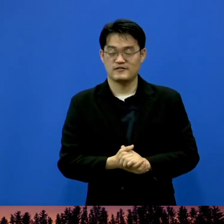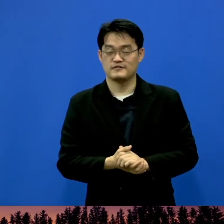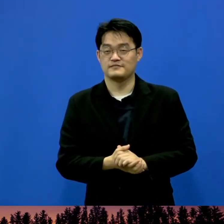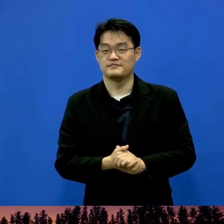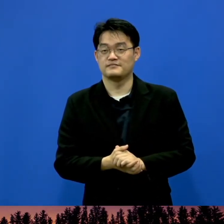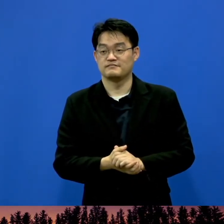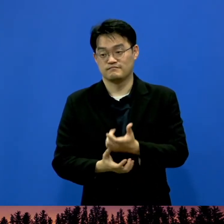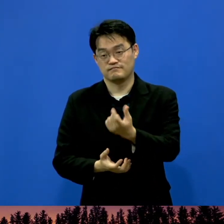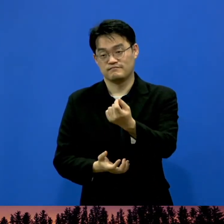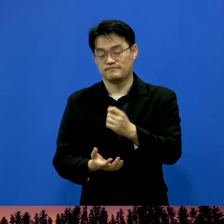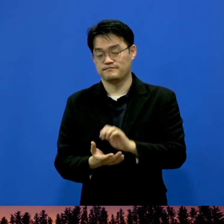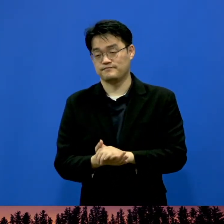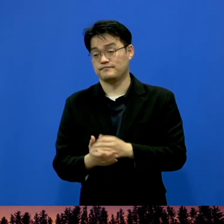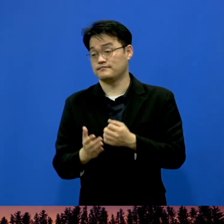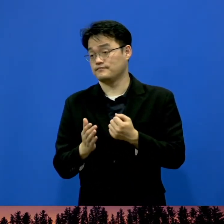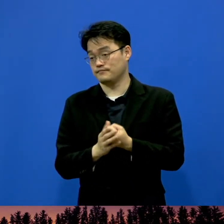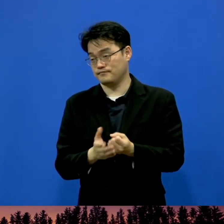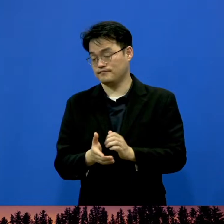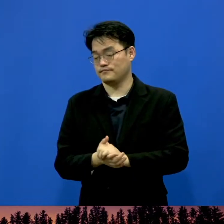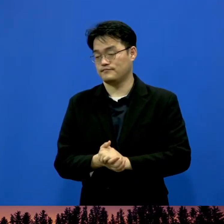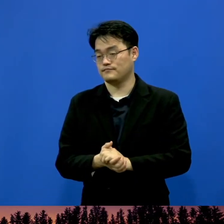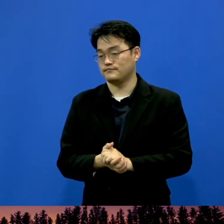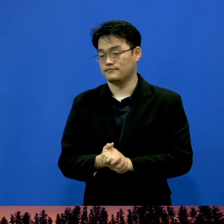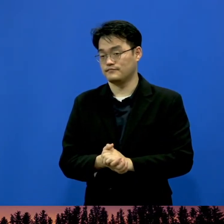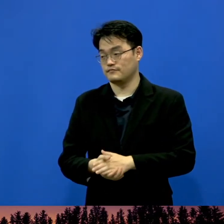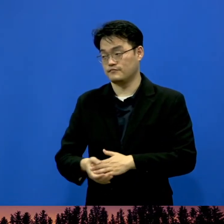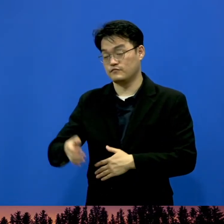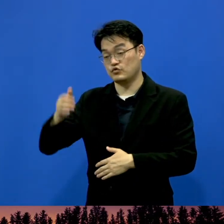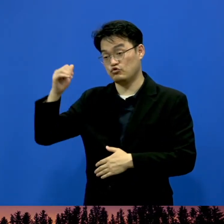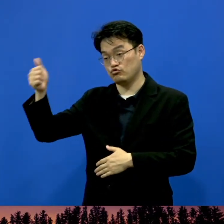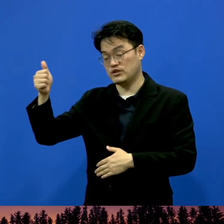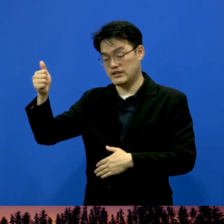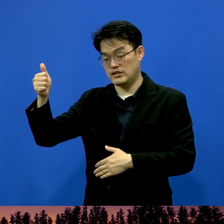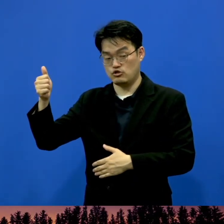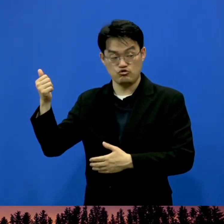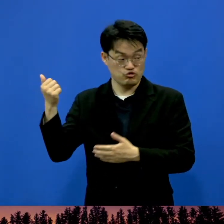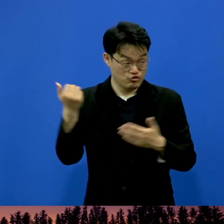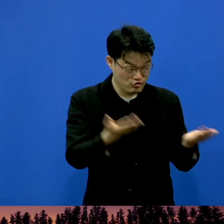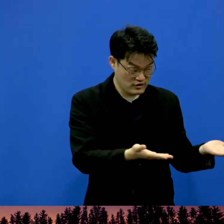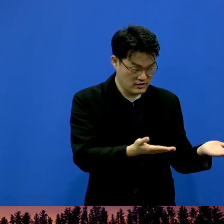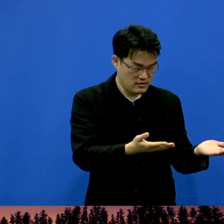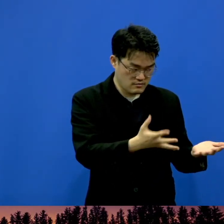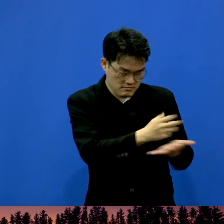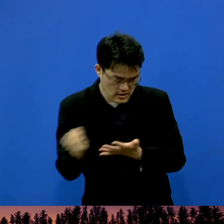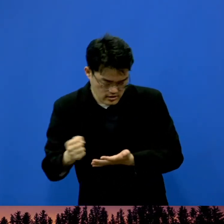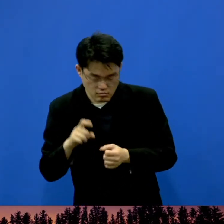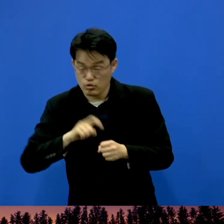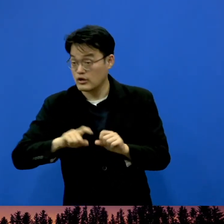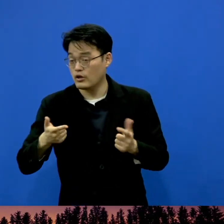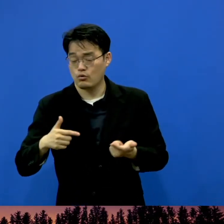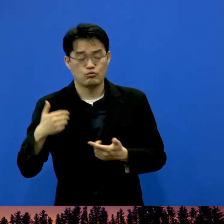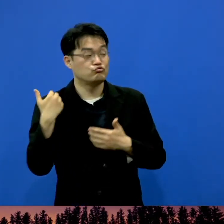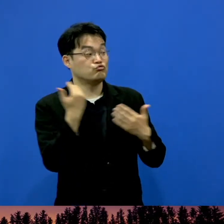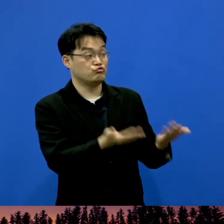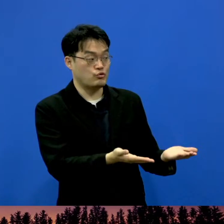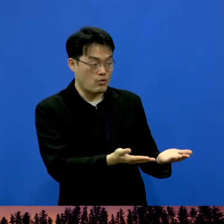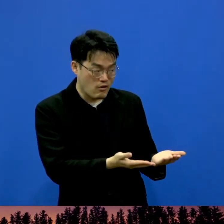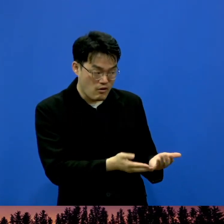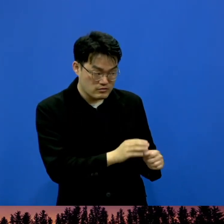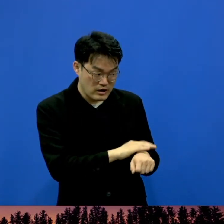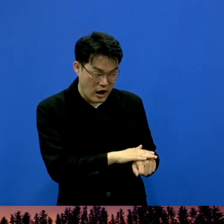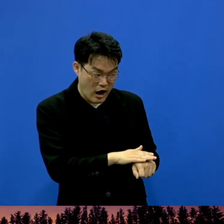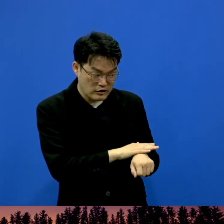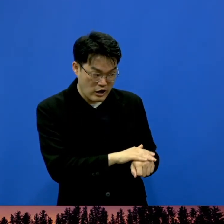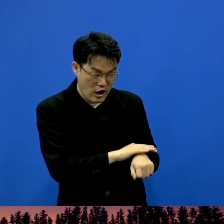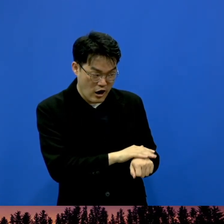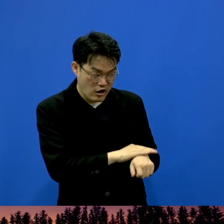아닙니까, 여러분? 그러니까 주인이 줄 때는 빼앗는 게 목적이 아니에요. 주는 게 목적이에요. 그리고 주고 더 주는 게 목적이라는